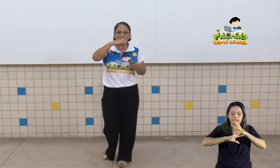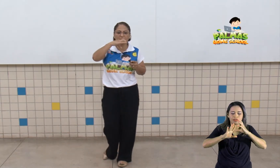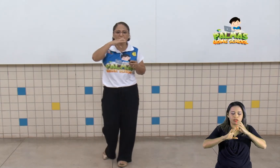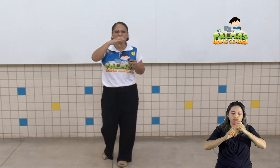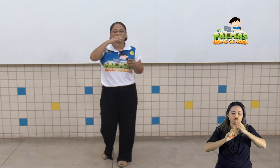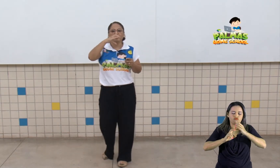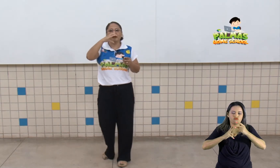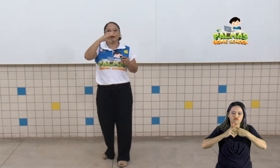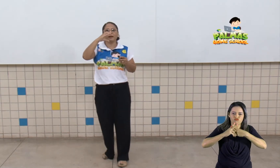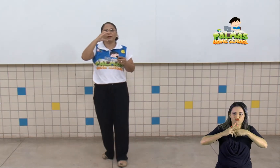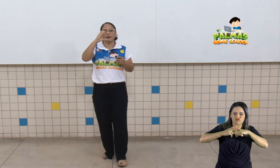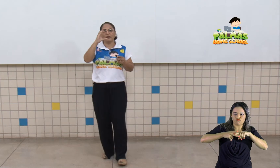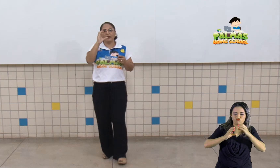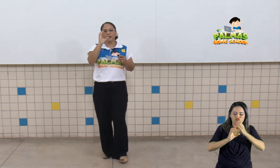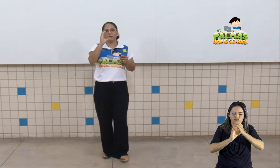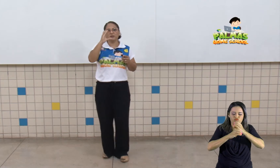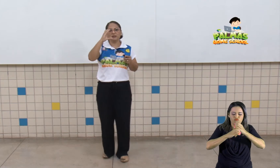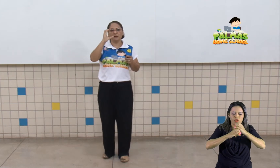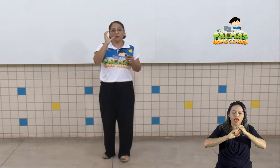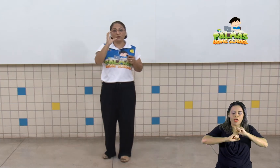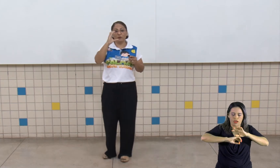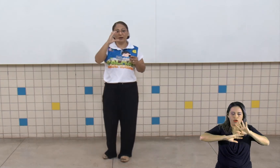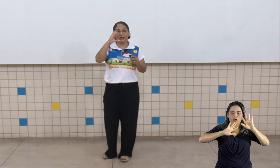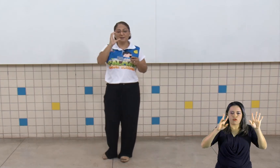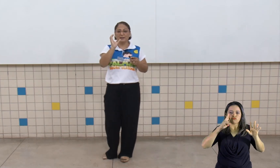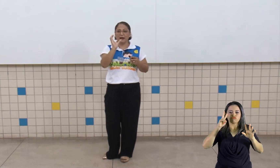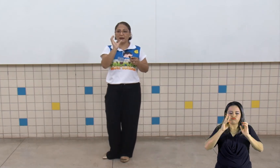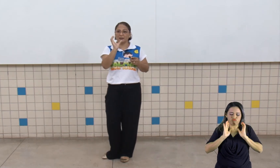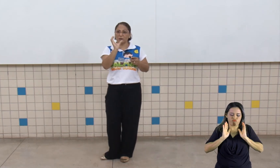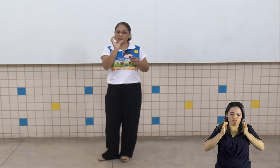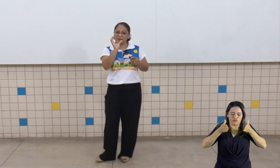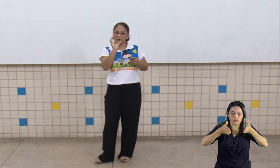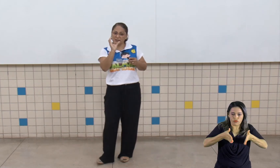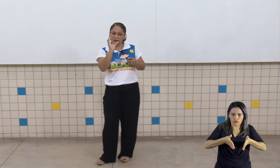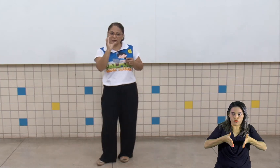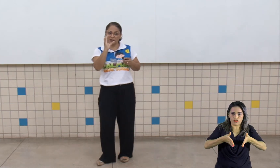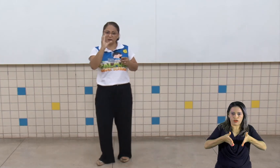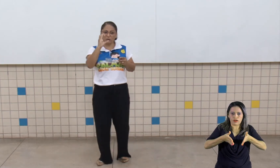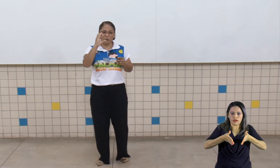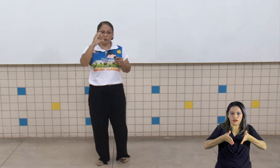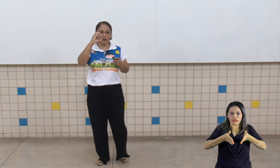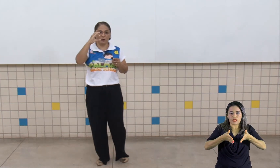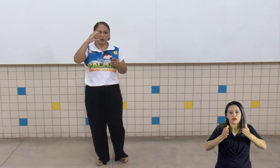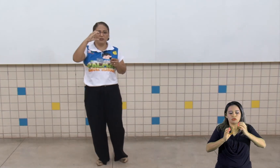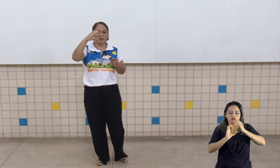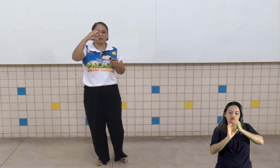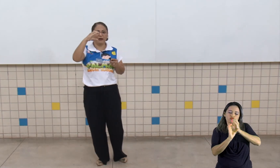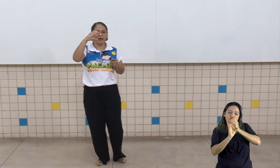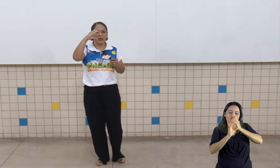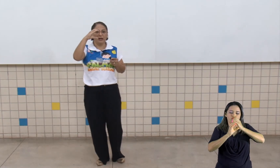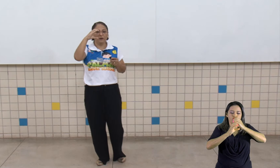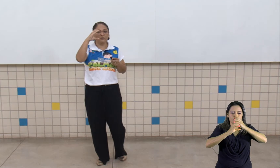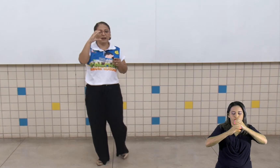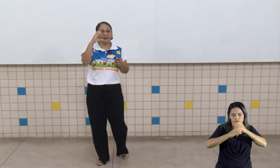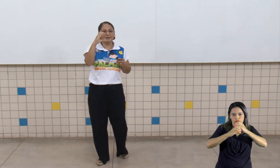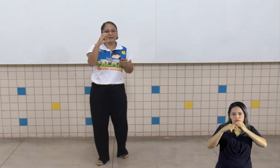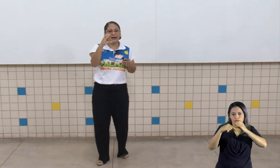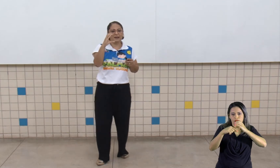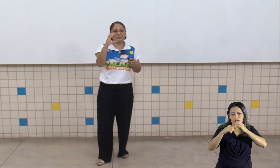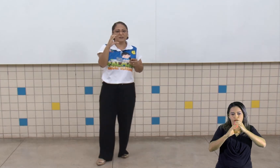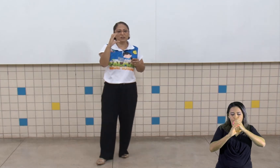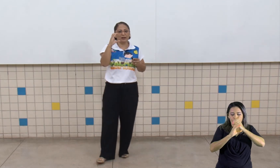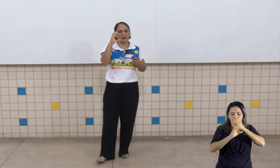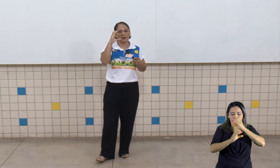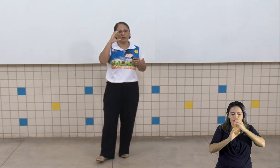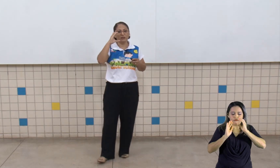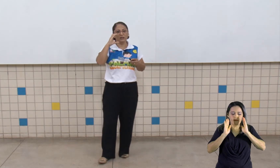feita e ela consiga focalizar. Então esse cristalino, o humor aquoso, ele vai focalizar e